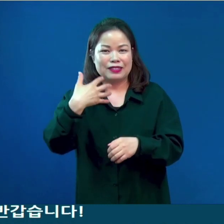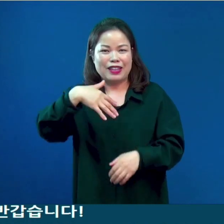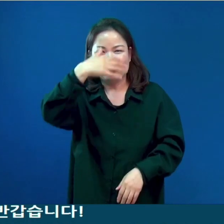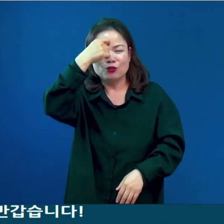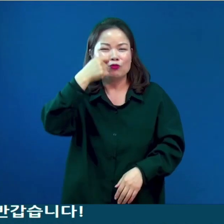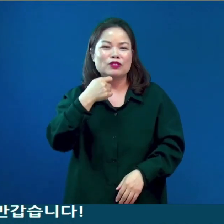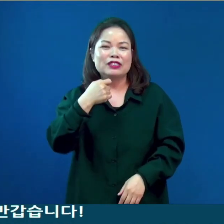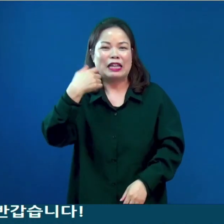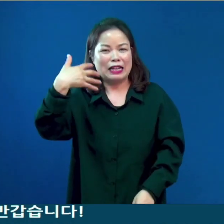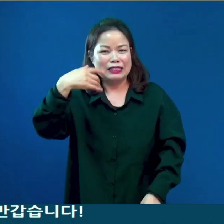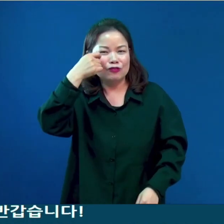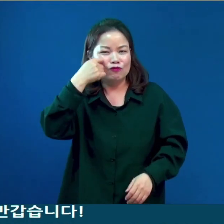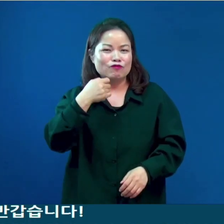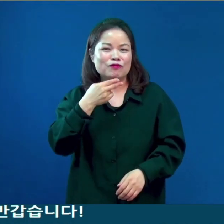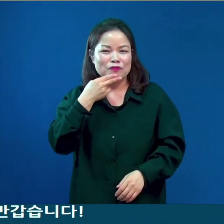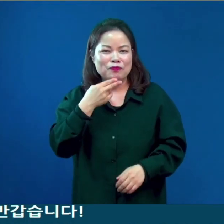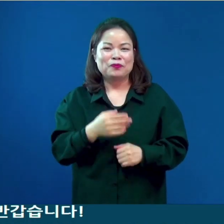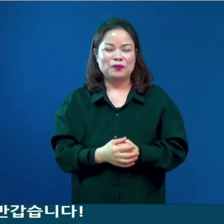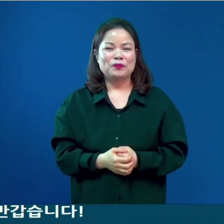납니다.